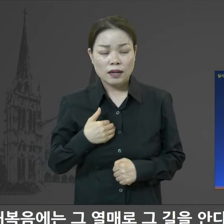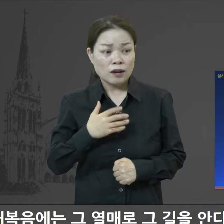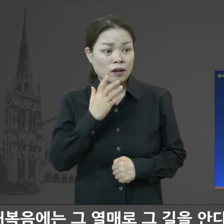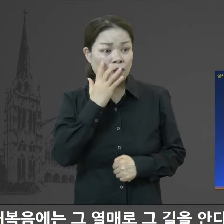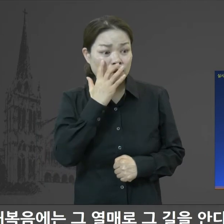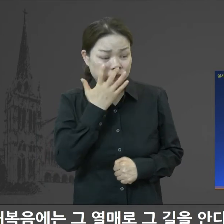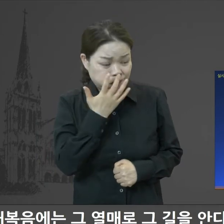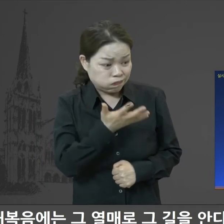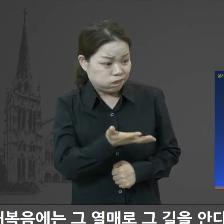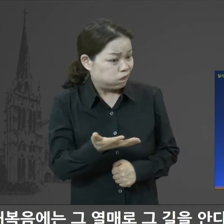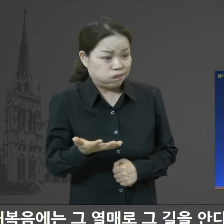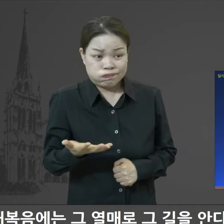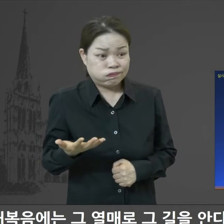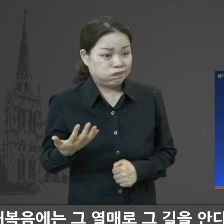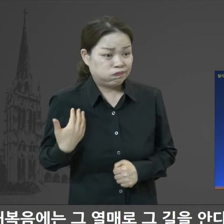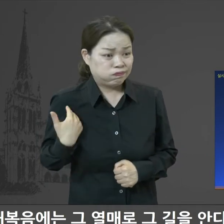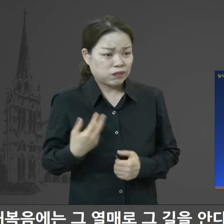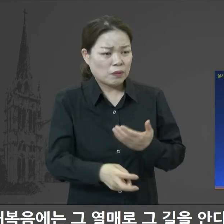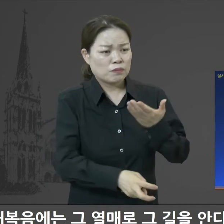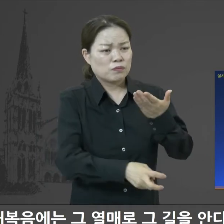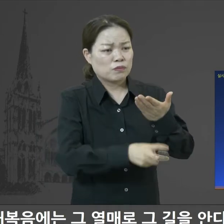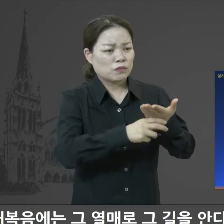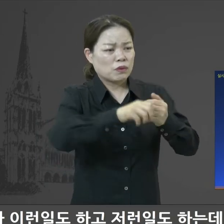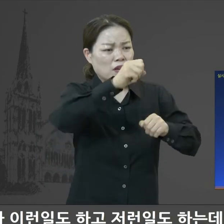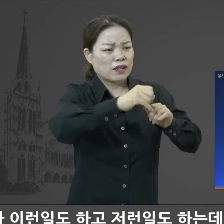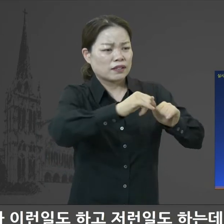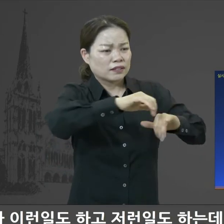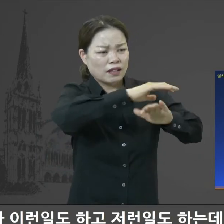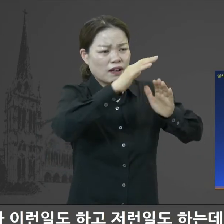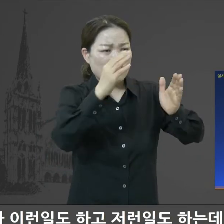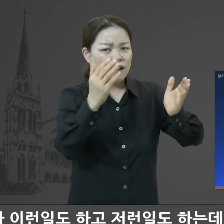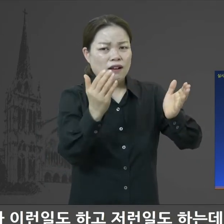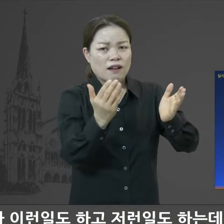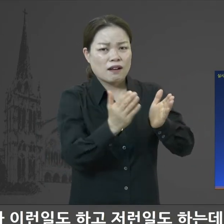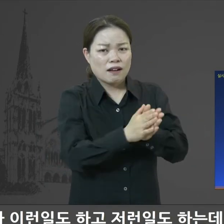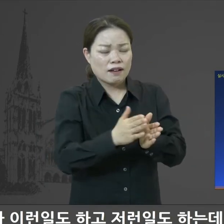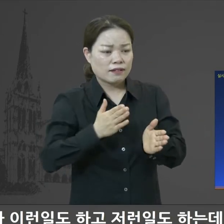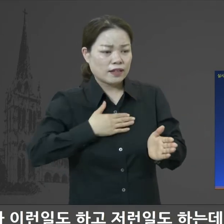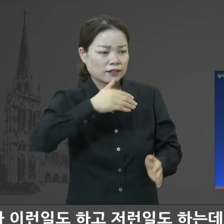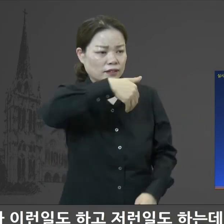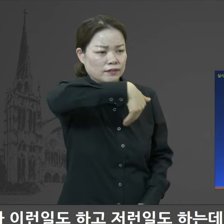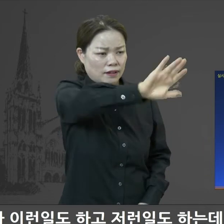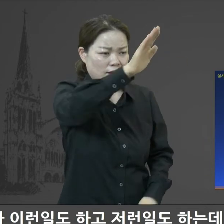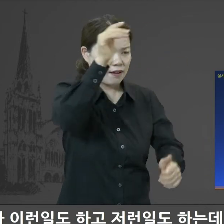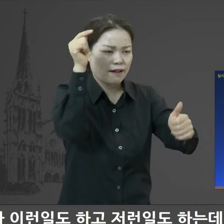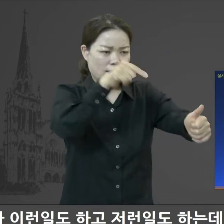도무지 너희를 알지 못하노니 불법을 행하는 자들아 다 내게서 떠나가라.